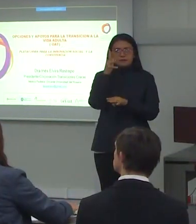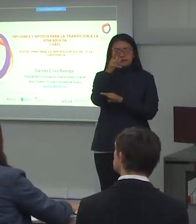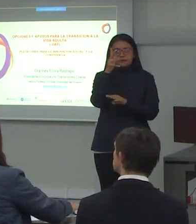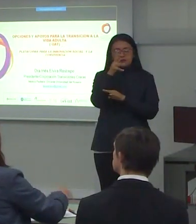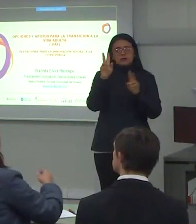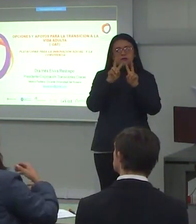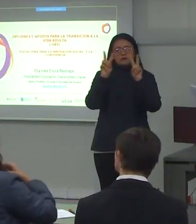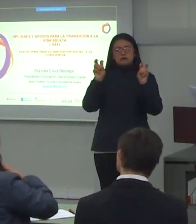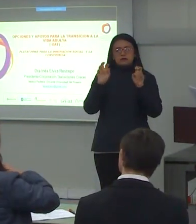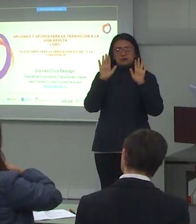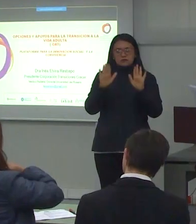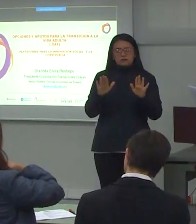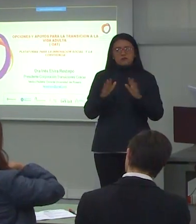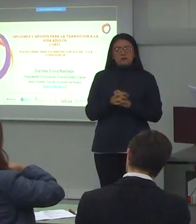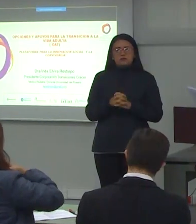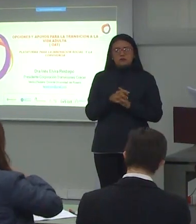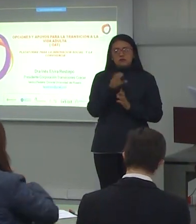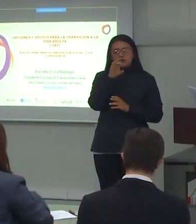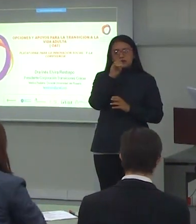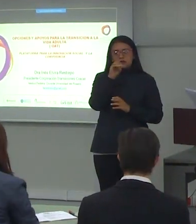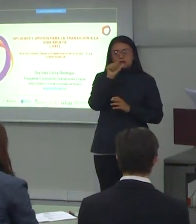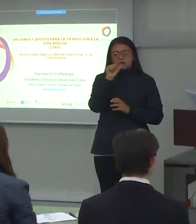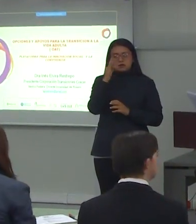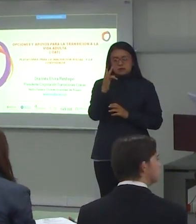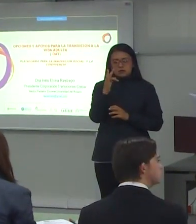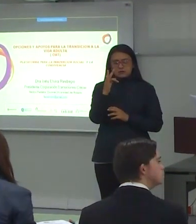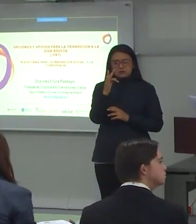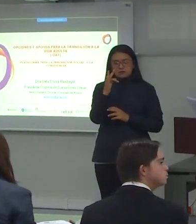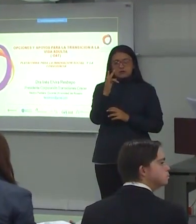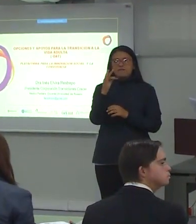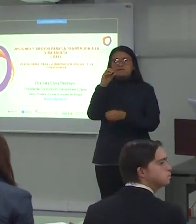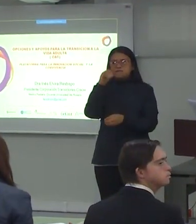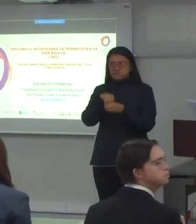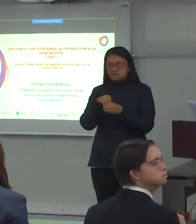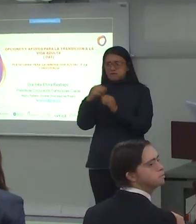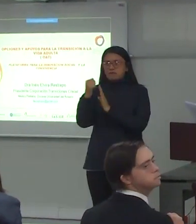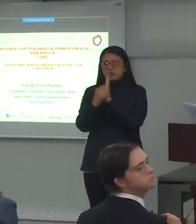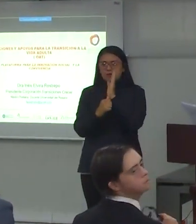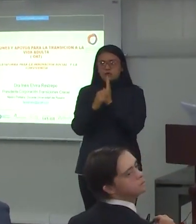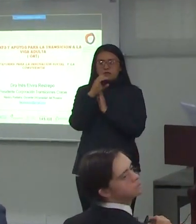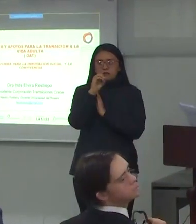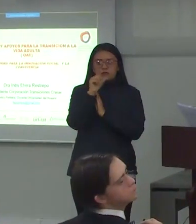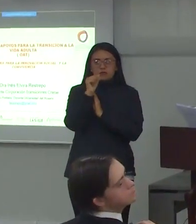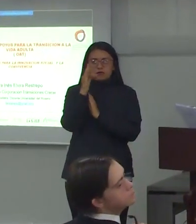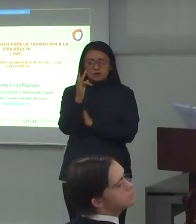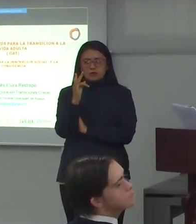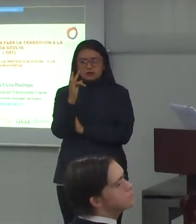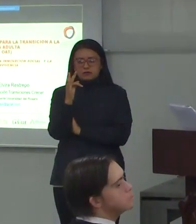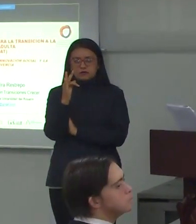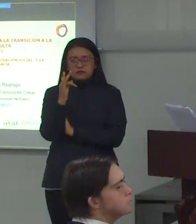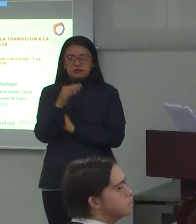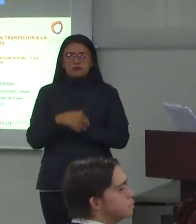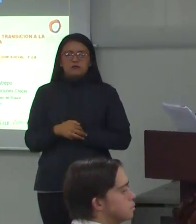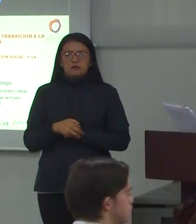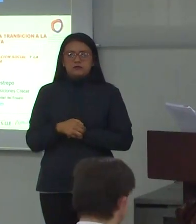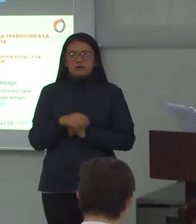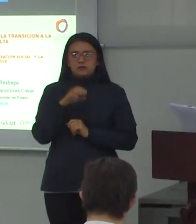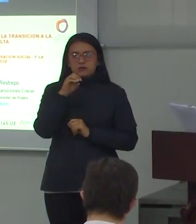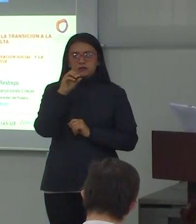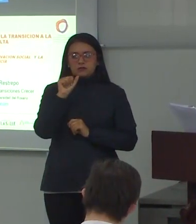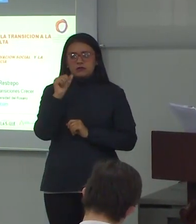titulada OAT, quienes pertenecen al programa lo llaman OAT, yo le digo OAT,